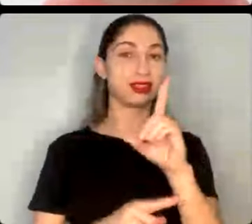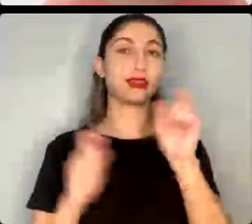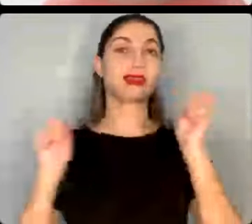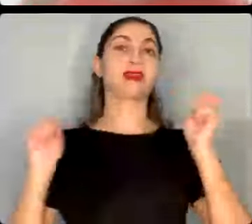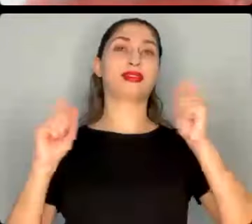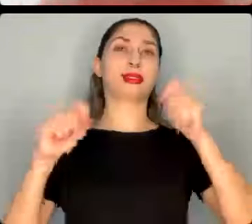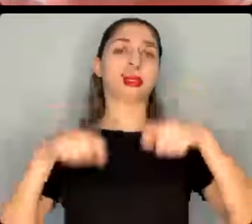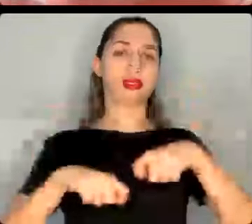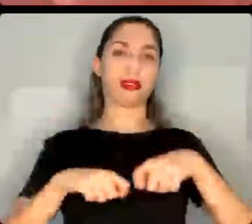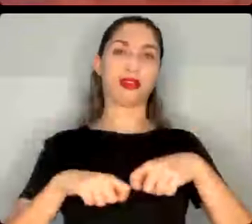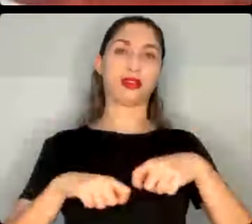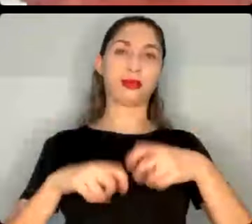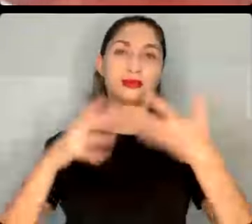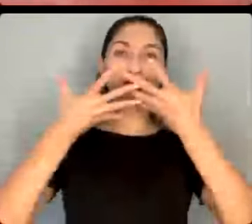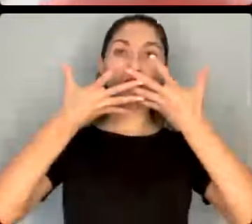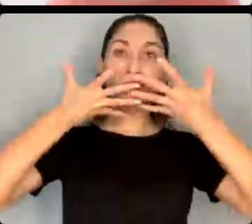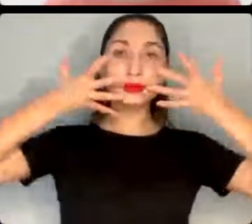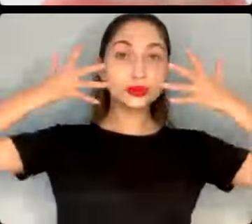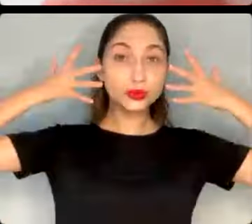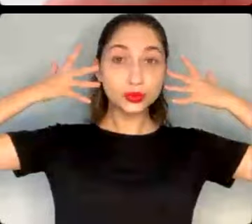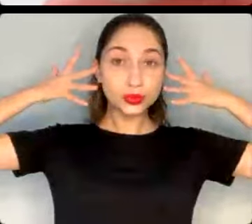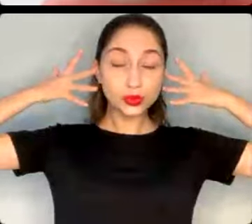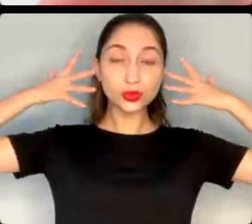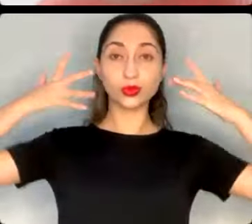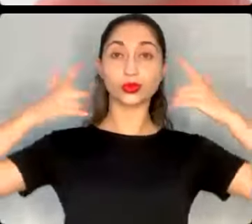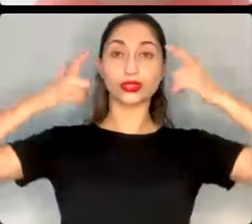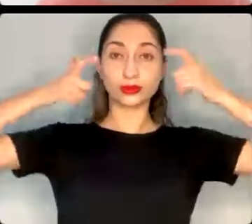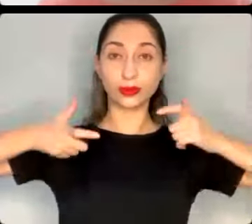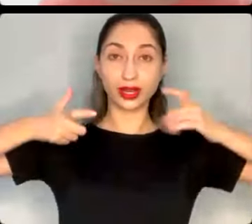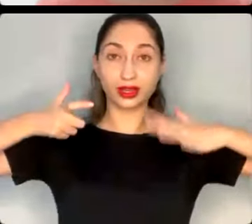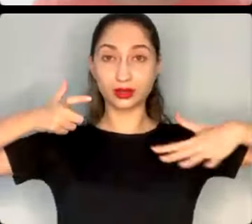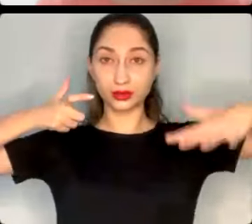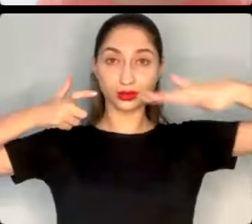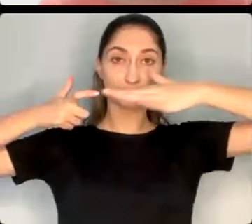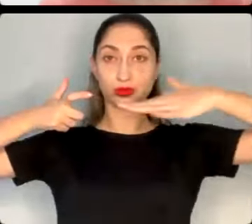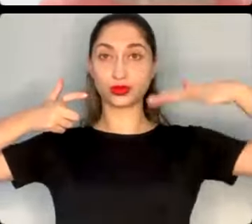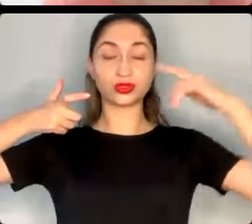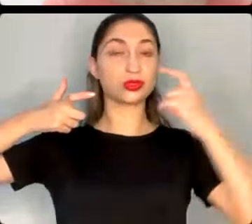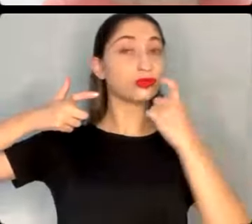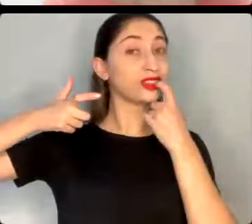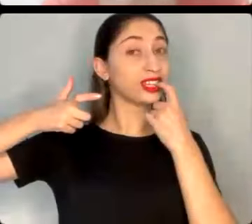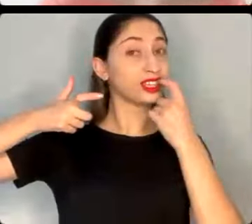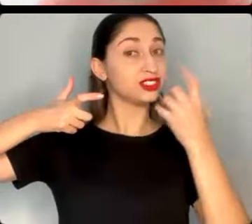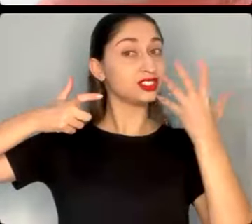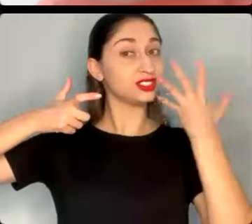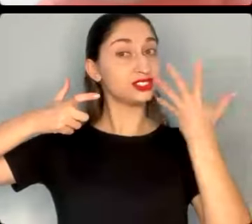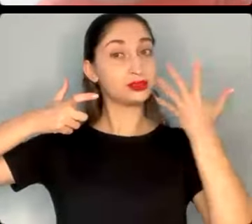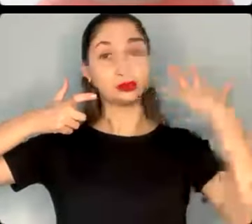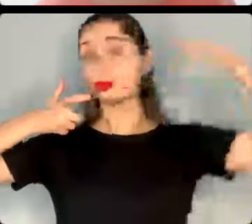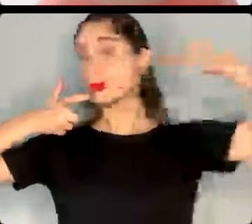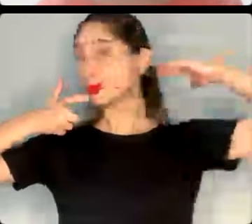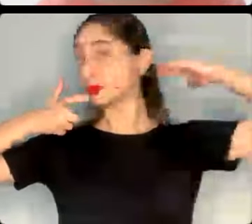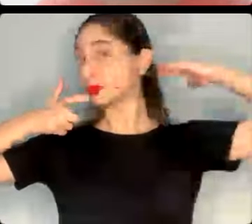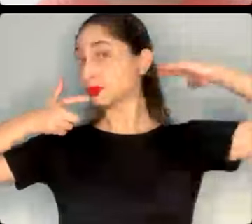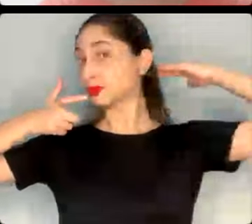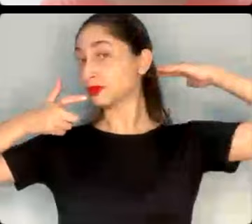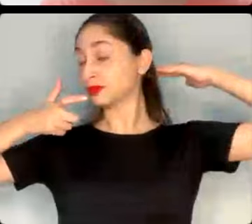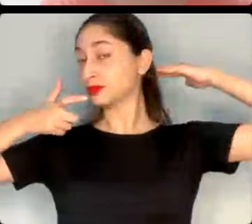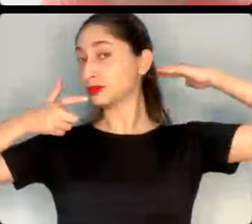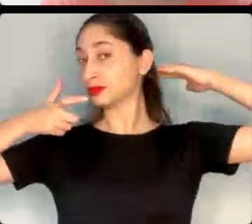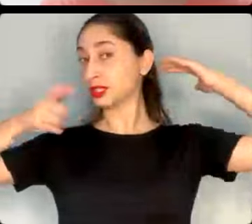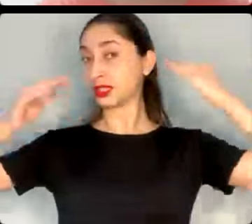tridimensionalidade, né, desse espaço aqui da região dos dentes, aqui mais ou menos do dente canino, até